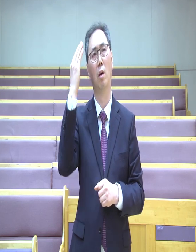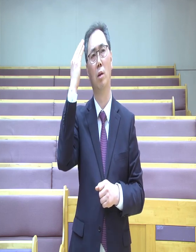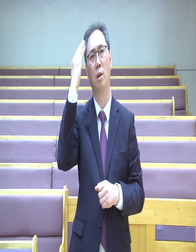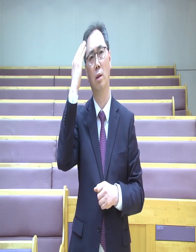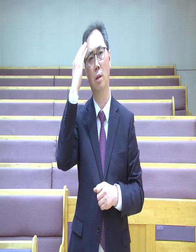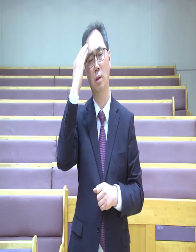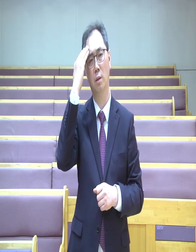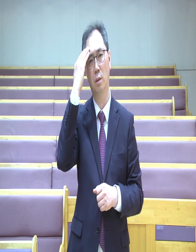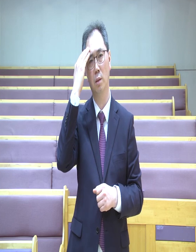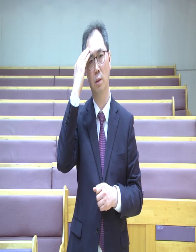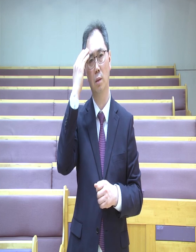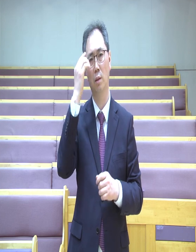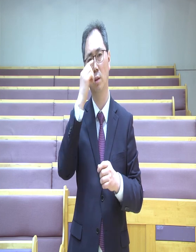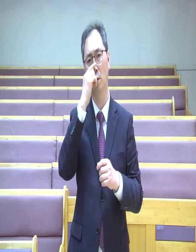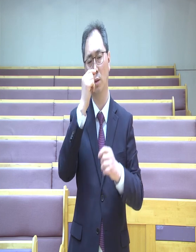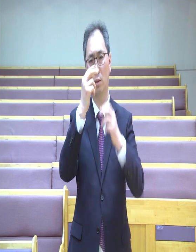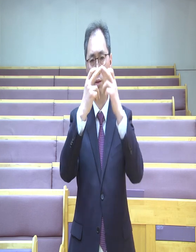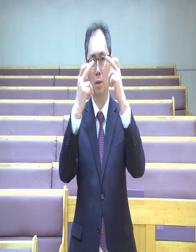생각하니